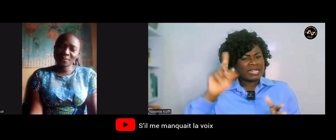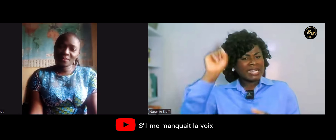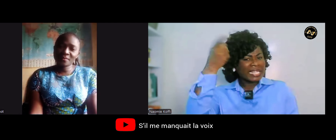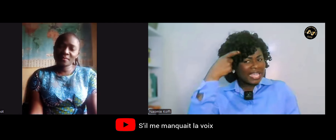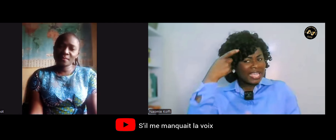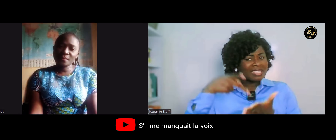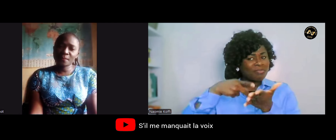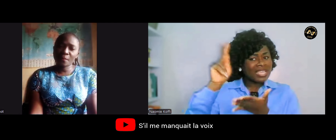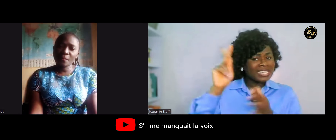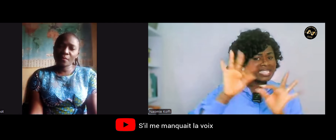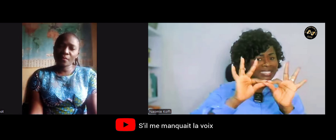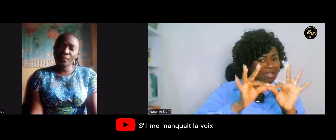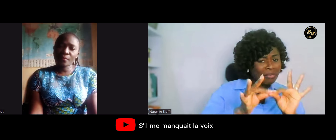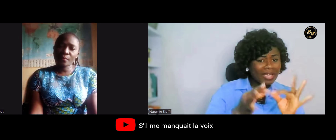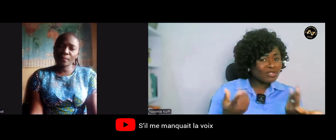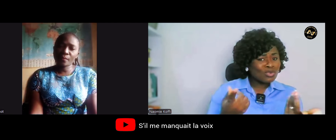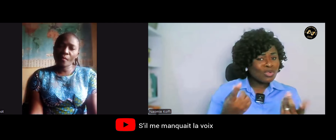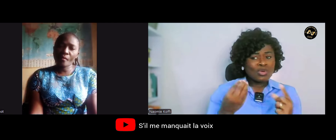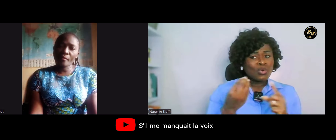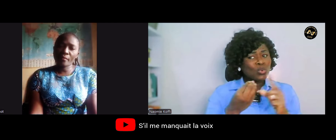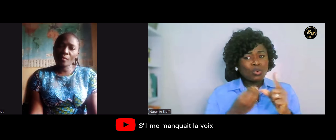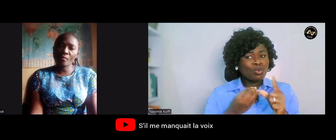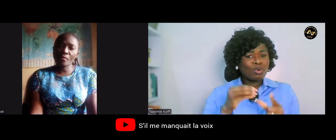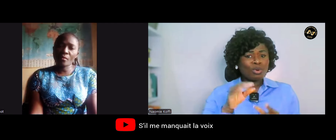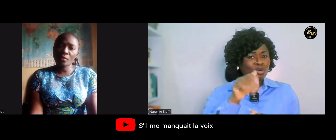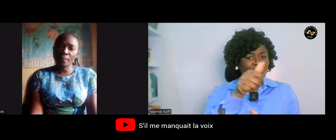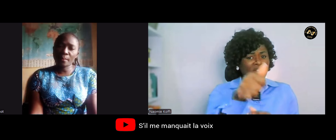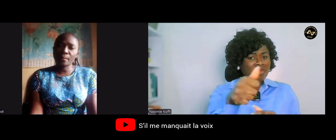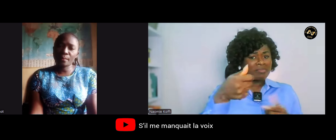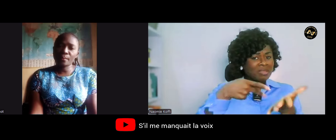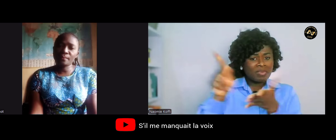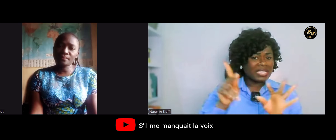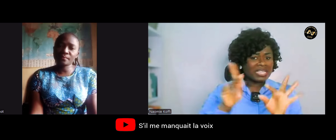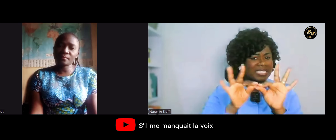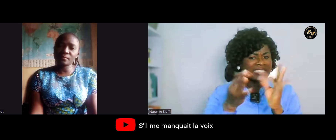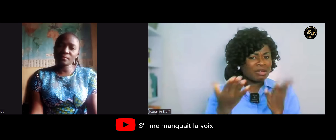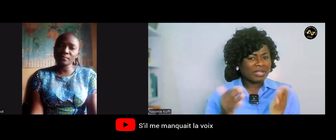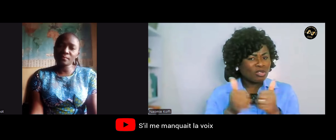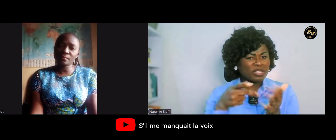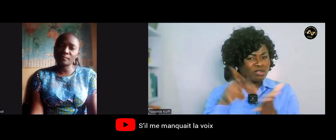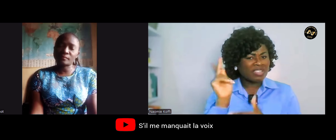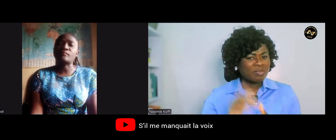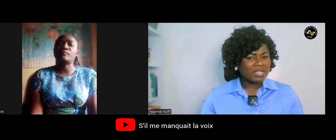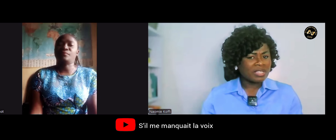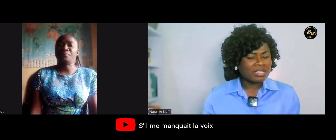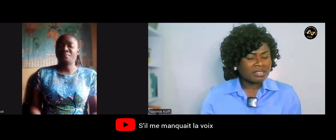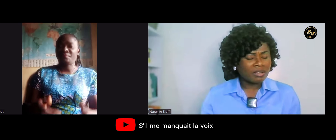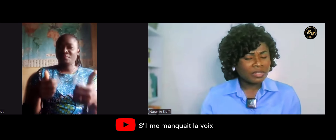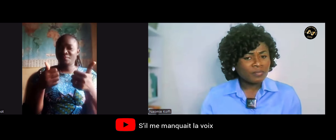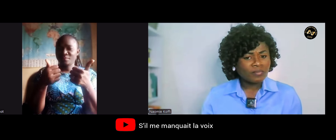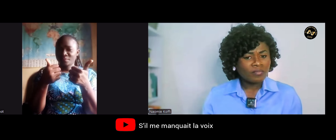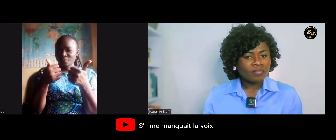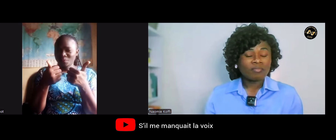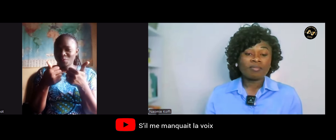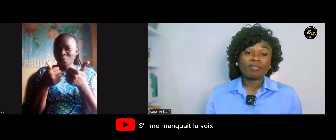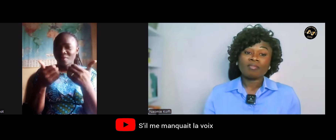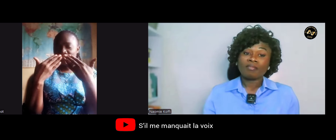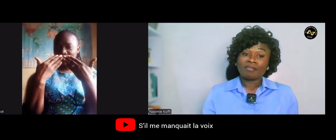C'est l'État qui paye les interprètes ou toi-même qui paye les interprètes? Comment est-ce que vous avez payé les interprètes?